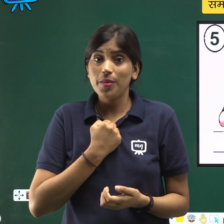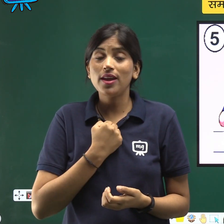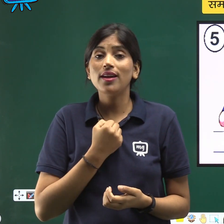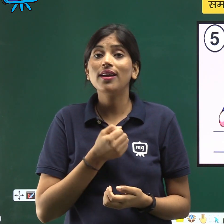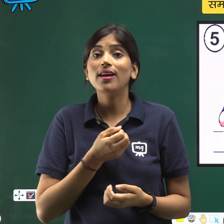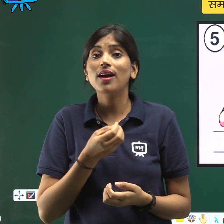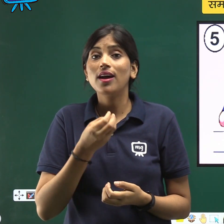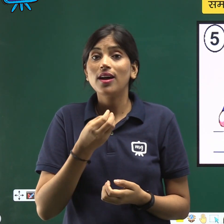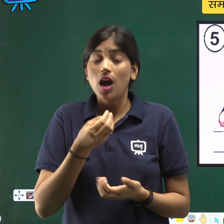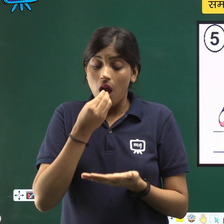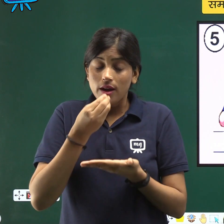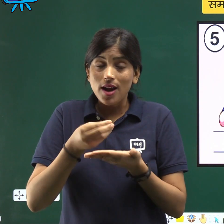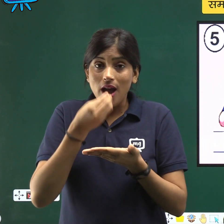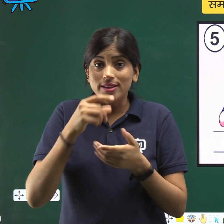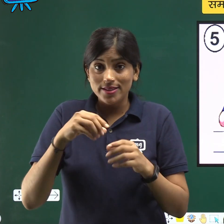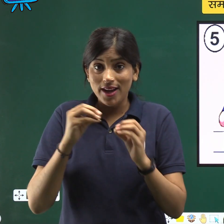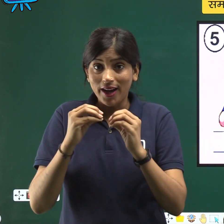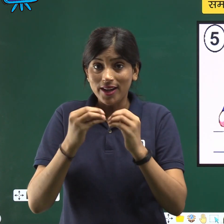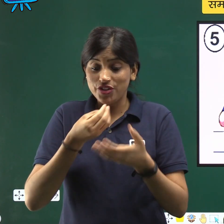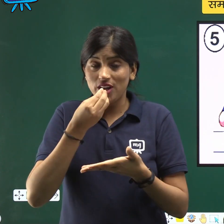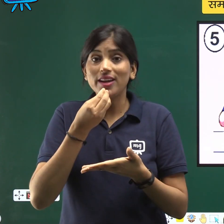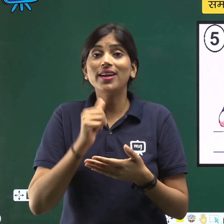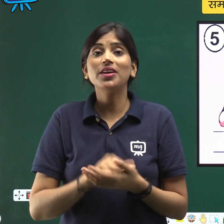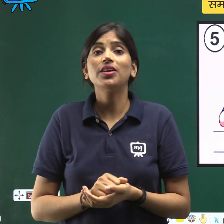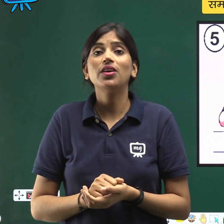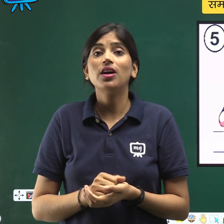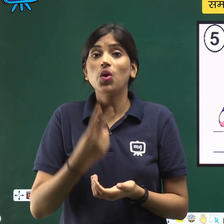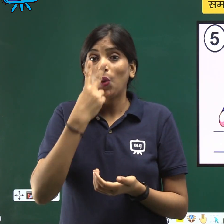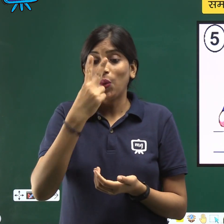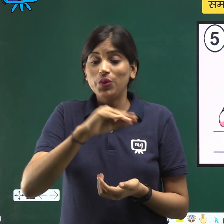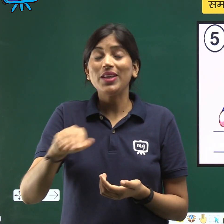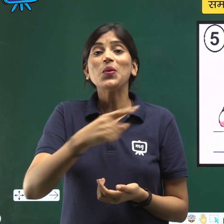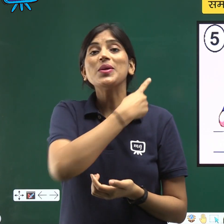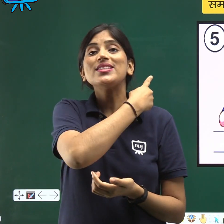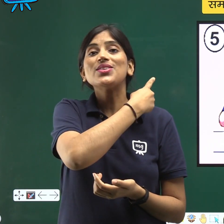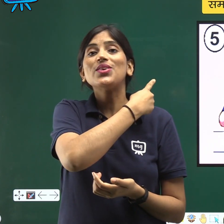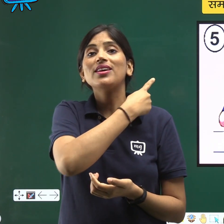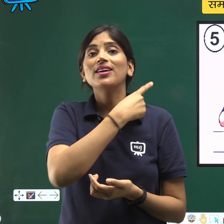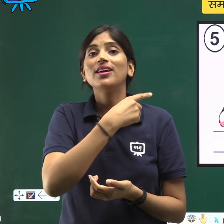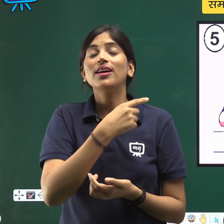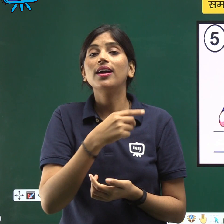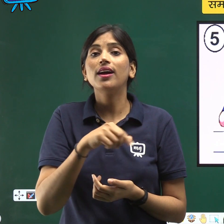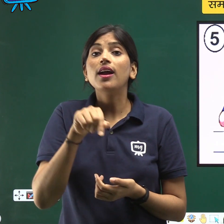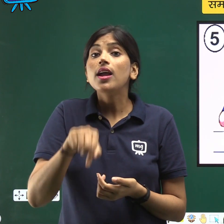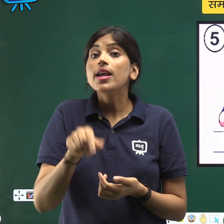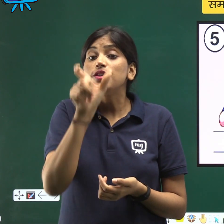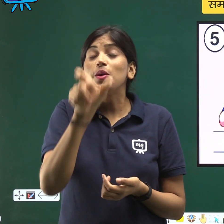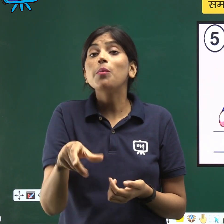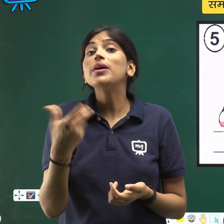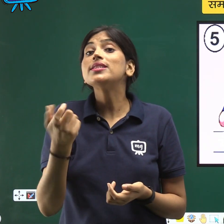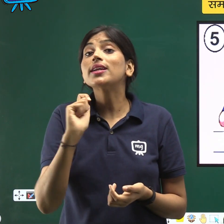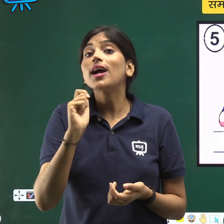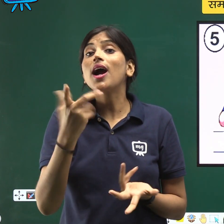हमें नाश्ता करना चाहिए। देखो बच्चों, इसमें बच्चा क्या कर